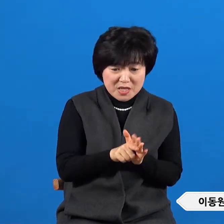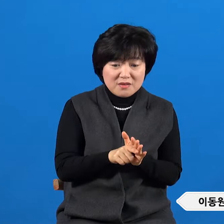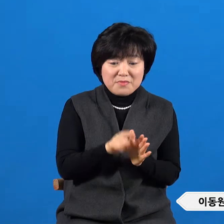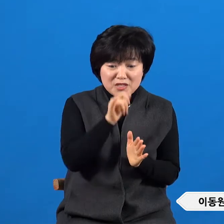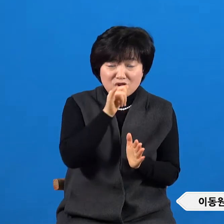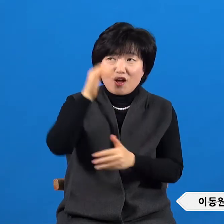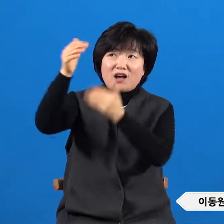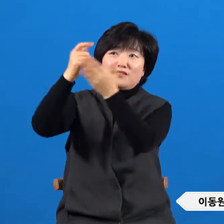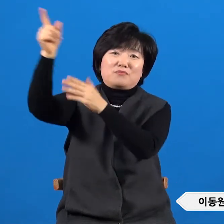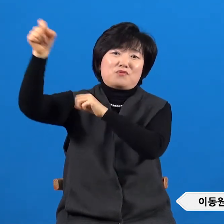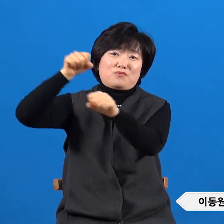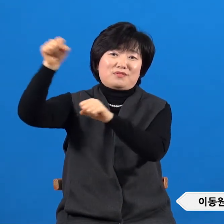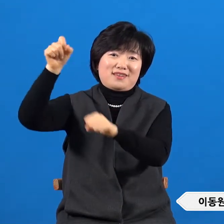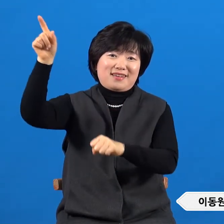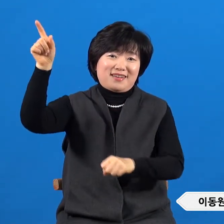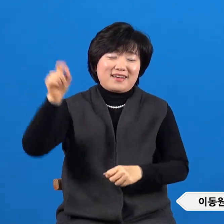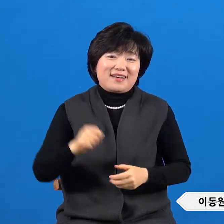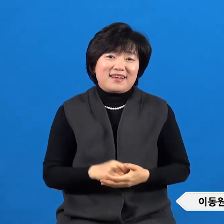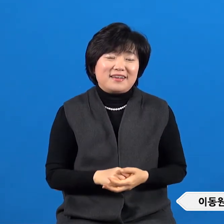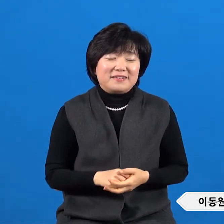좀 역사하시죠. 더. 네.